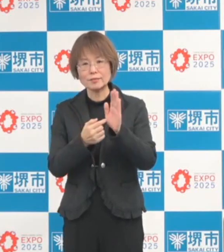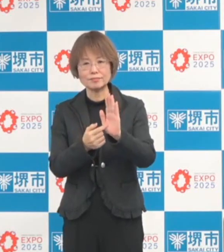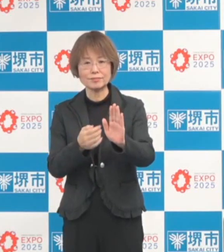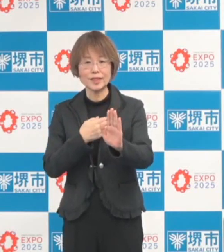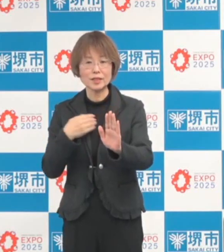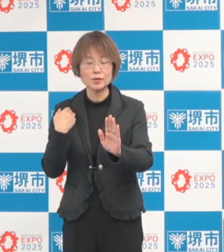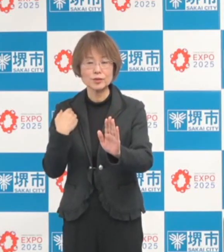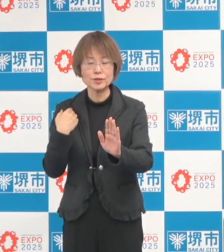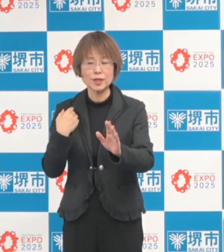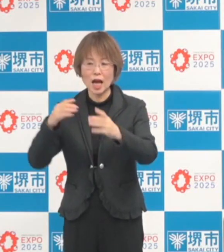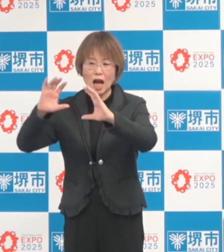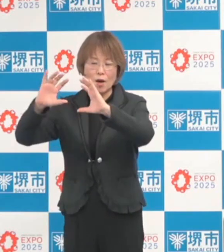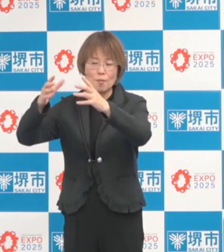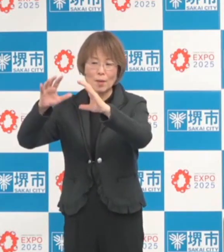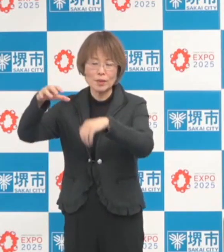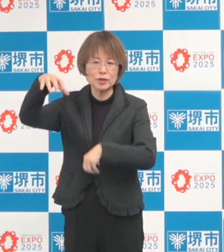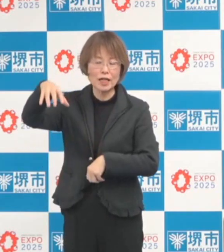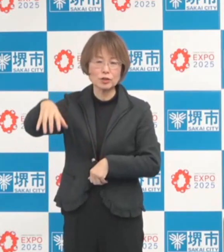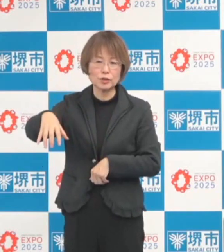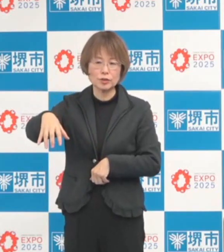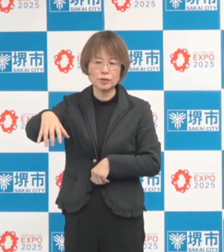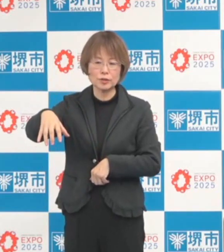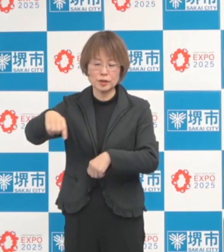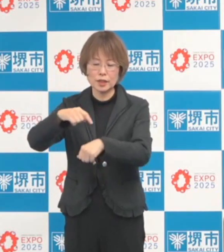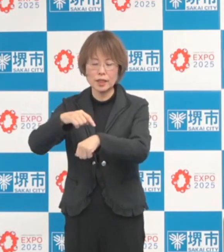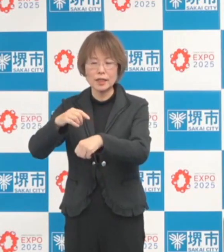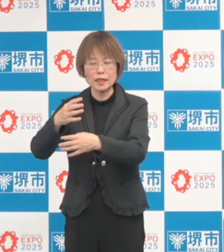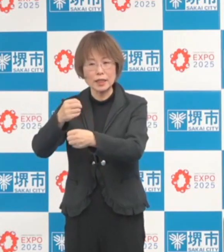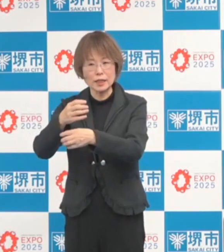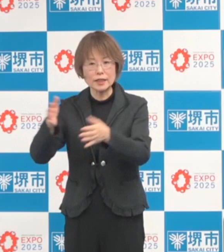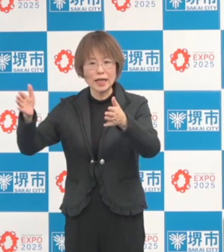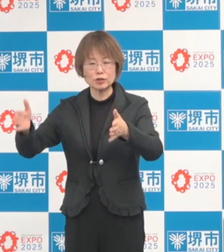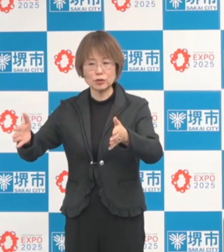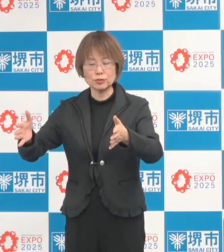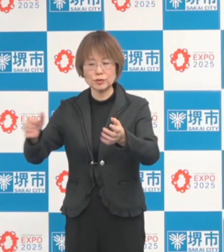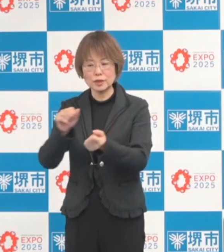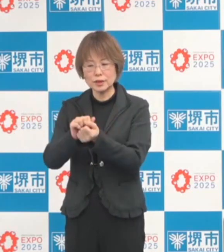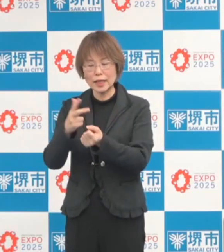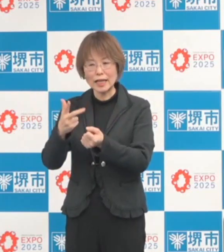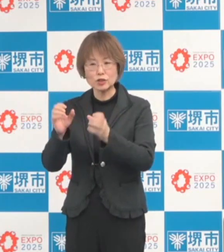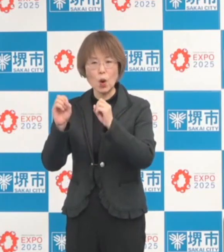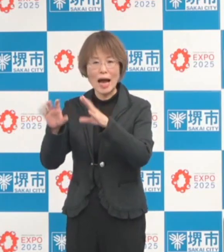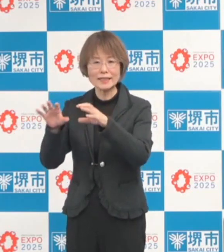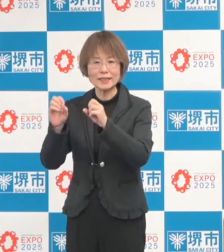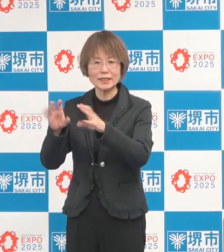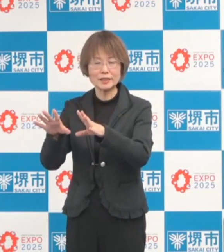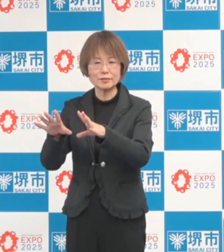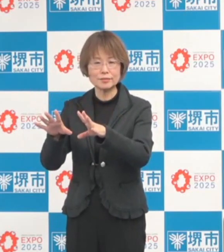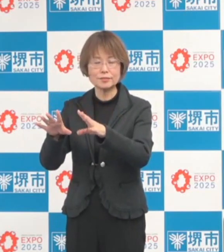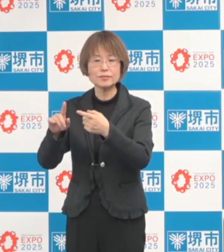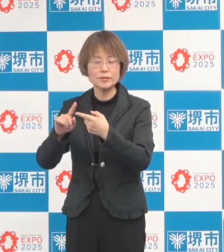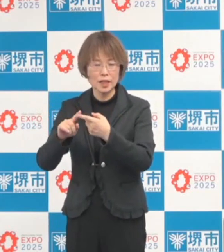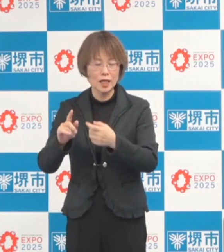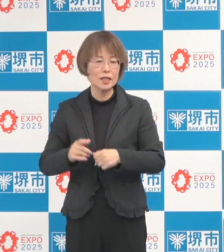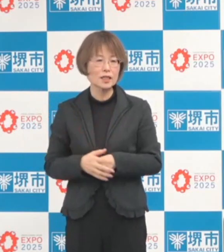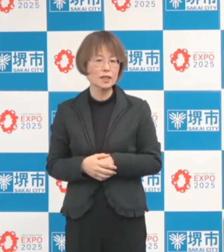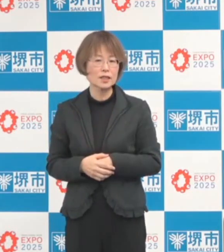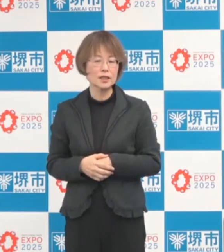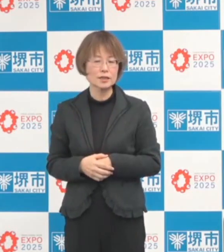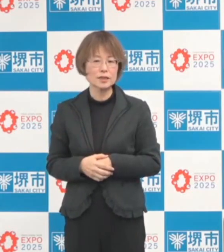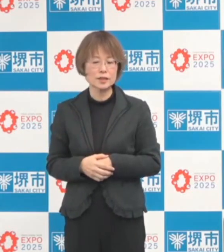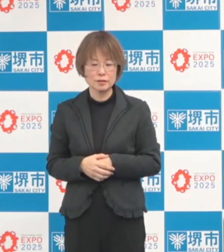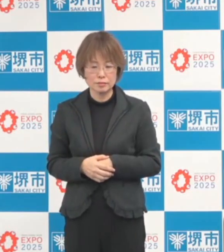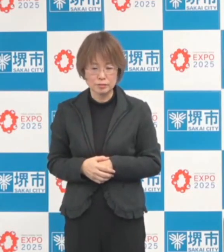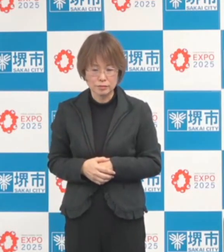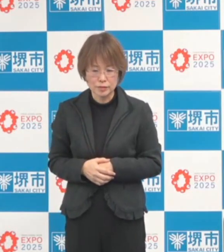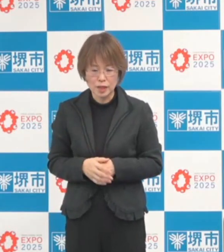ですので万博会場におけるその期間中の堺市の発信でありましたり、もしくは今回旅行消費の増